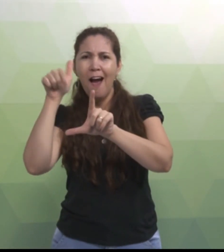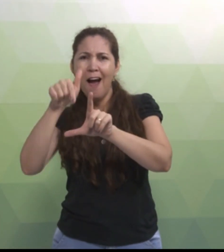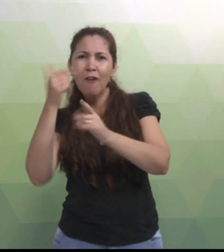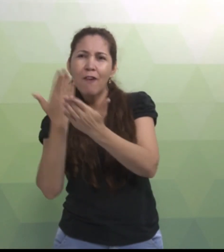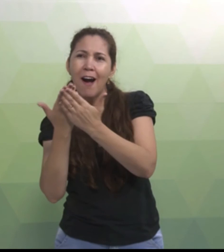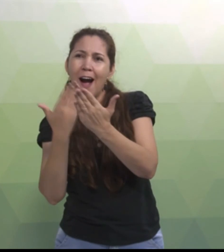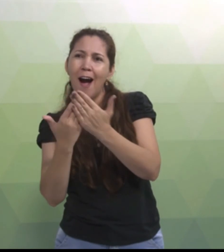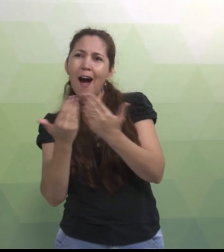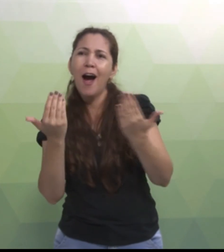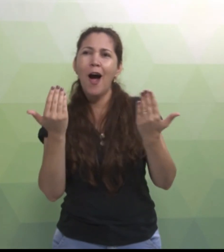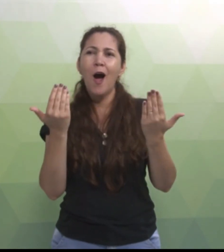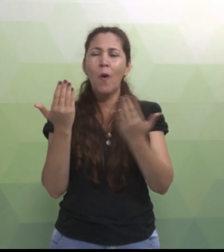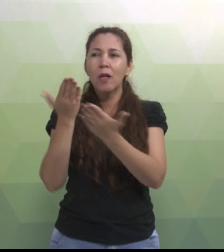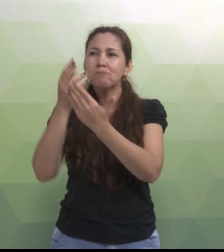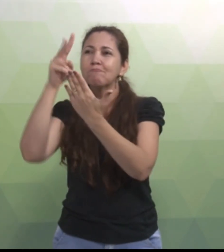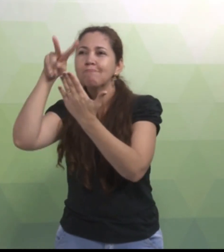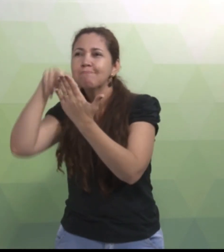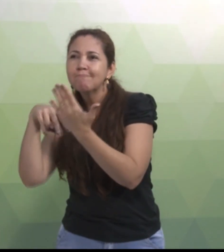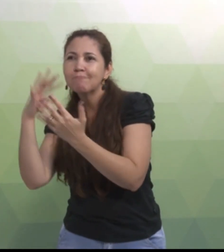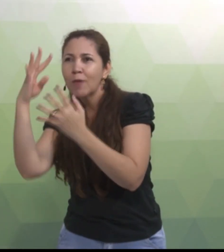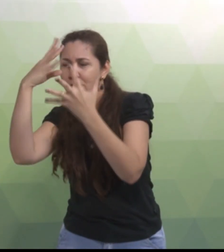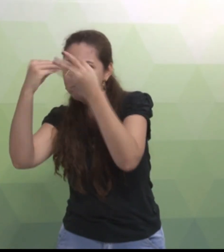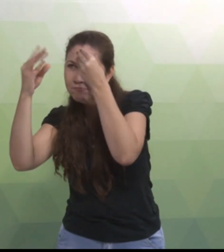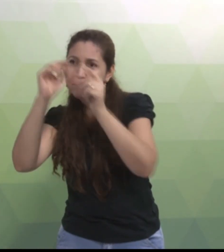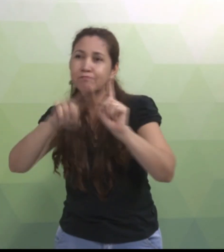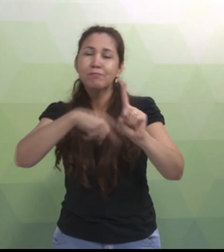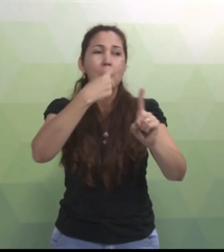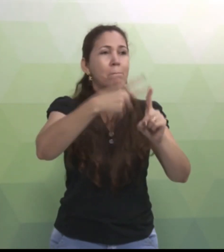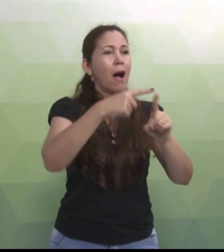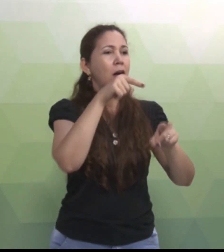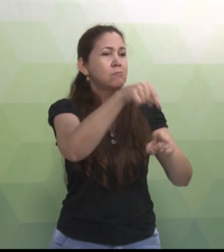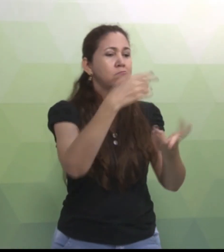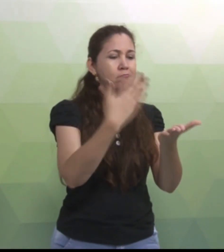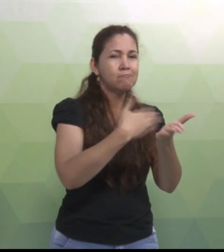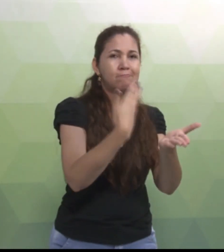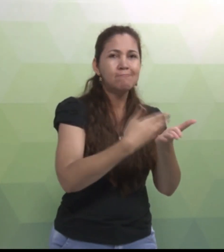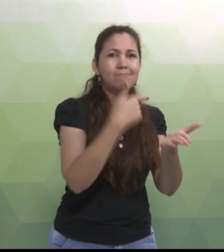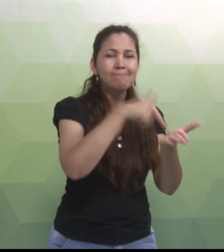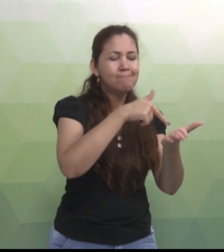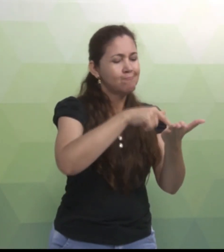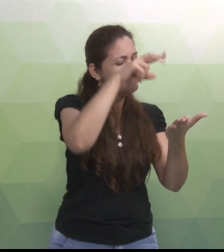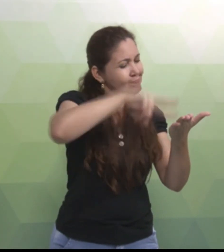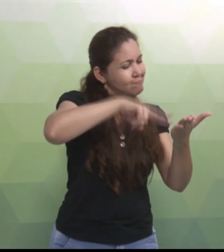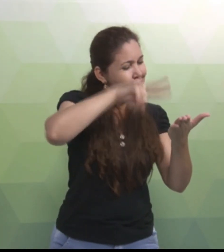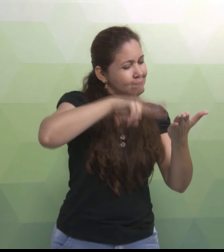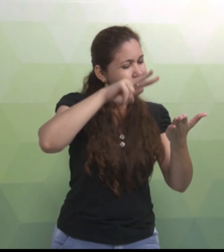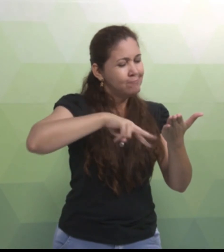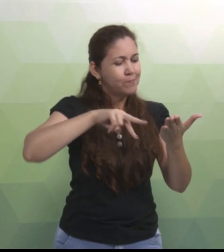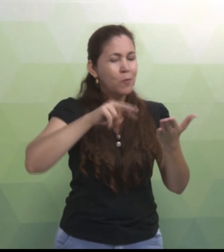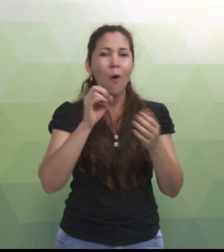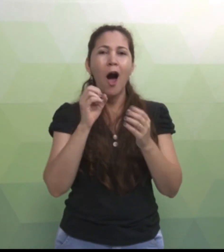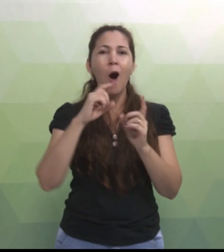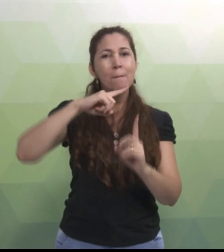conhecimentos. Porque temos o AVA, onde adquirimos conhecimentos, a leitura de